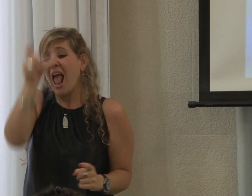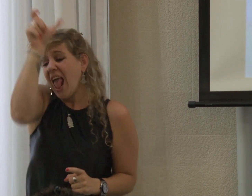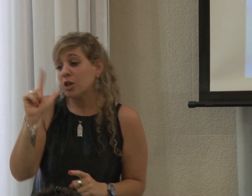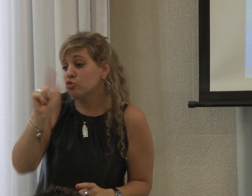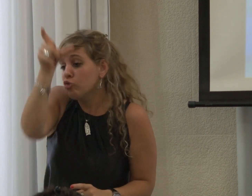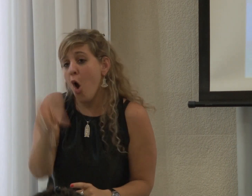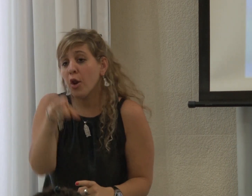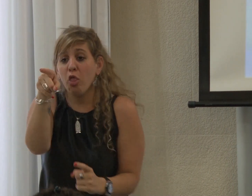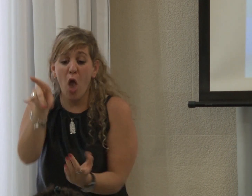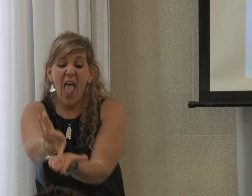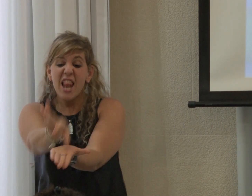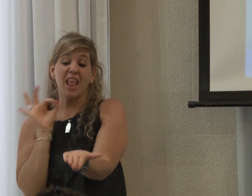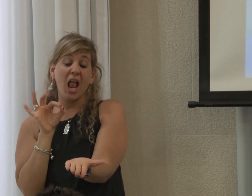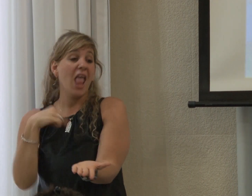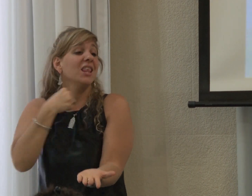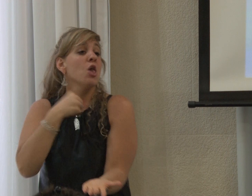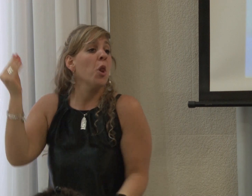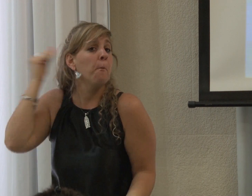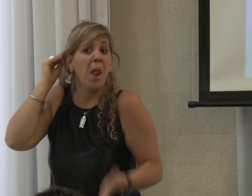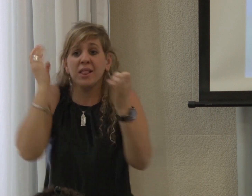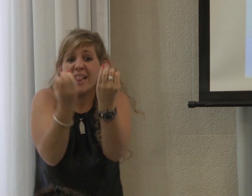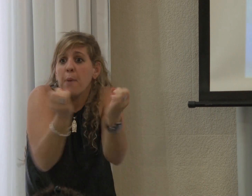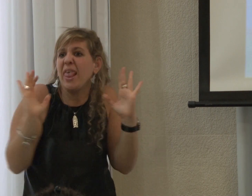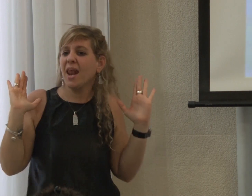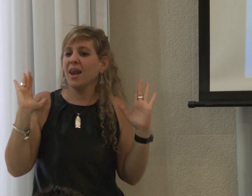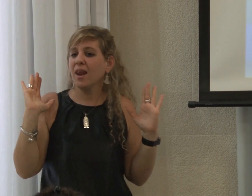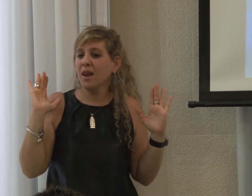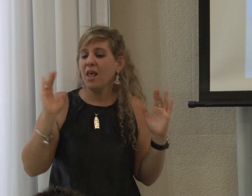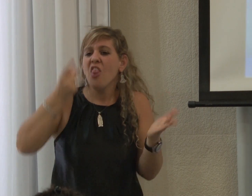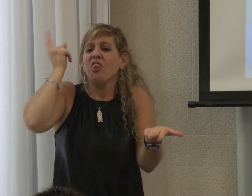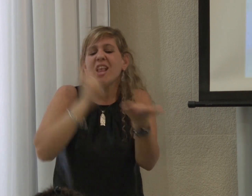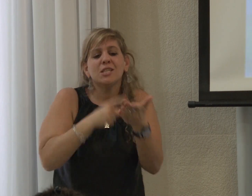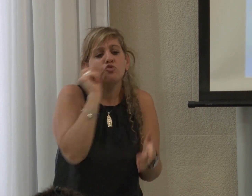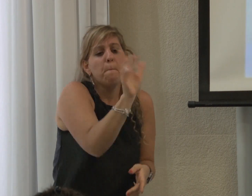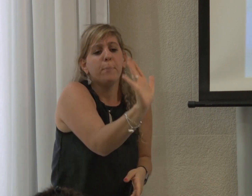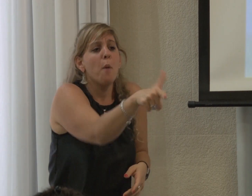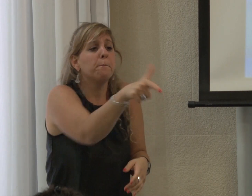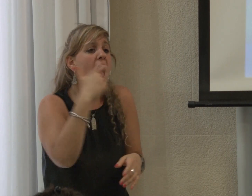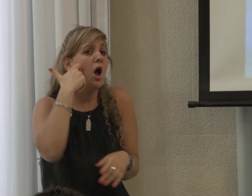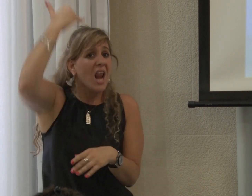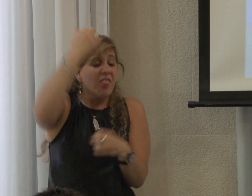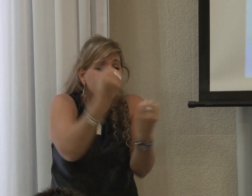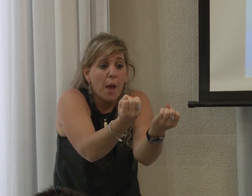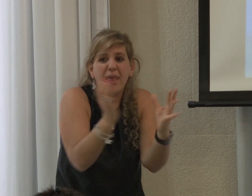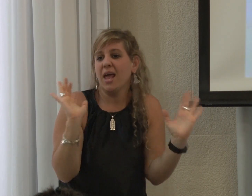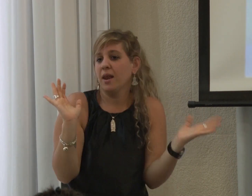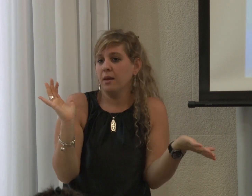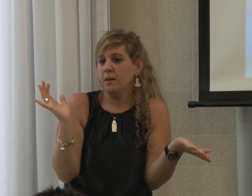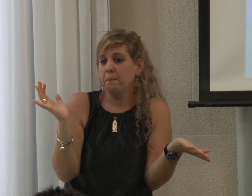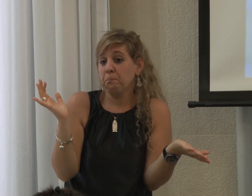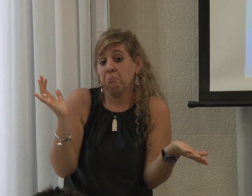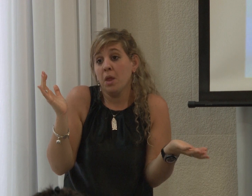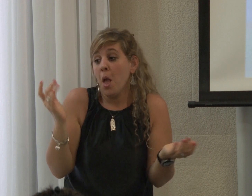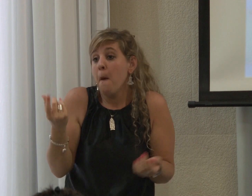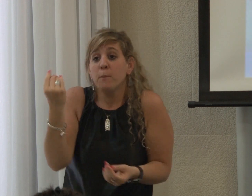Fue la primera escuela de aquí de Sudamérica, Airolo. Era una escuela de hombres y de mujeres, pero